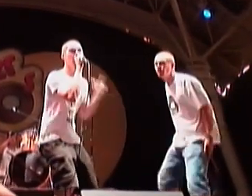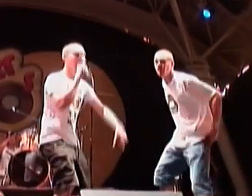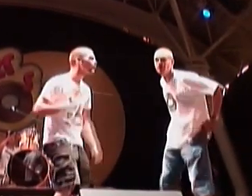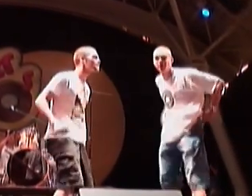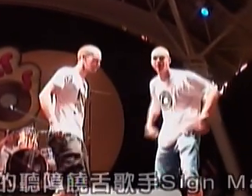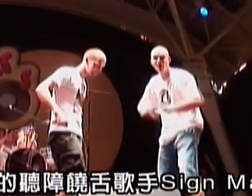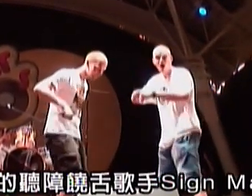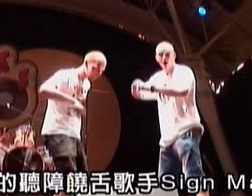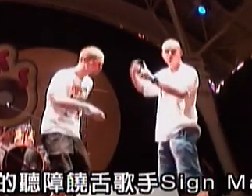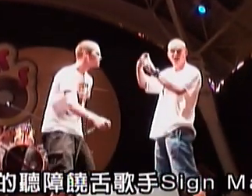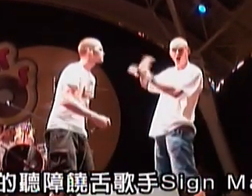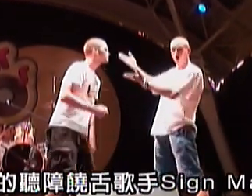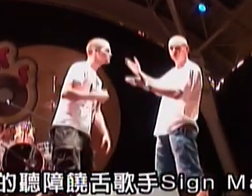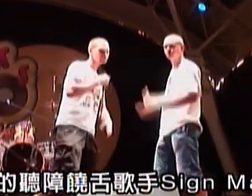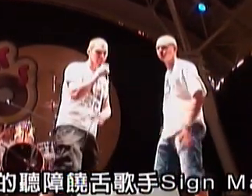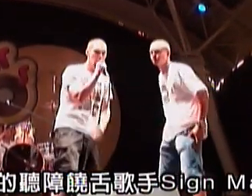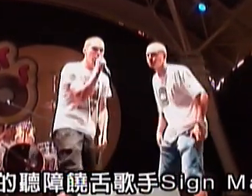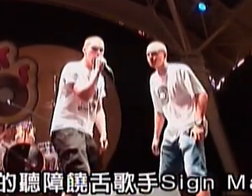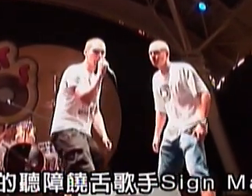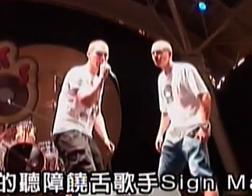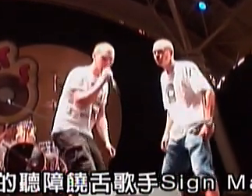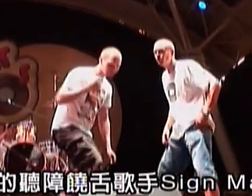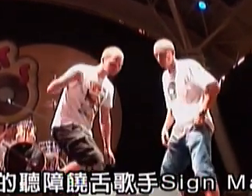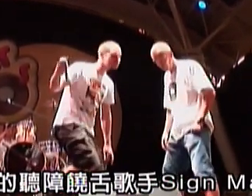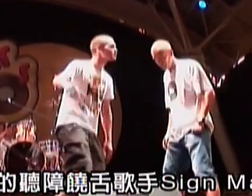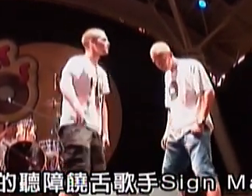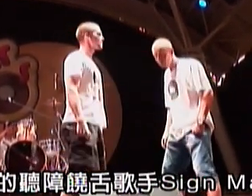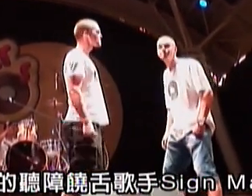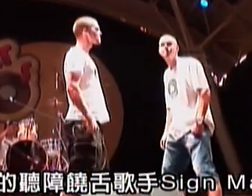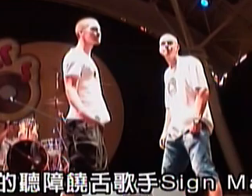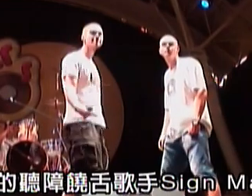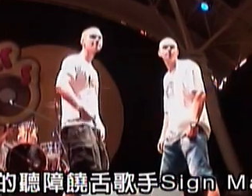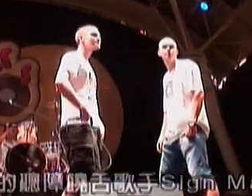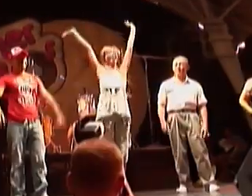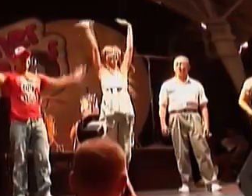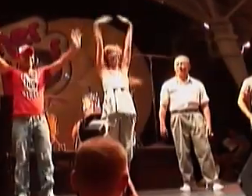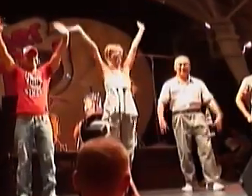芬兰的听障饶舌歌手 Simak 以及他的搭档合作演出。